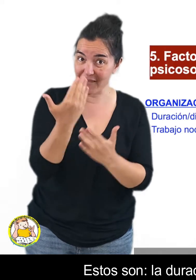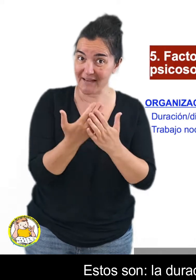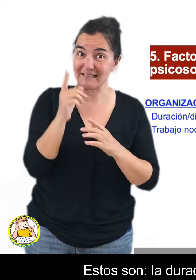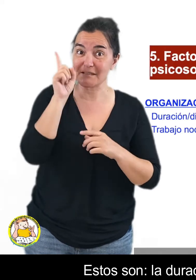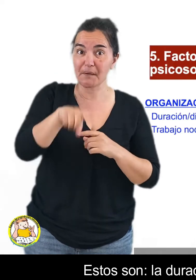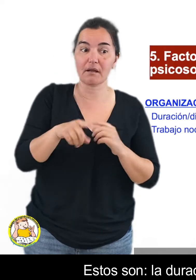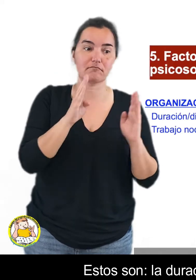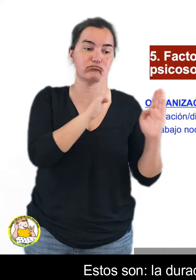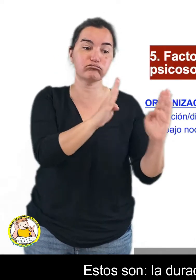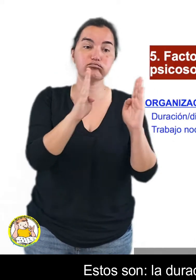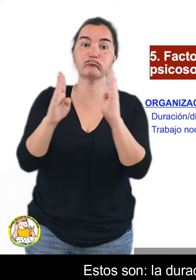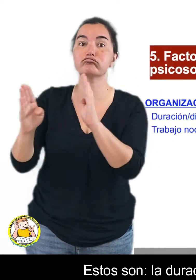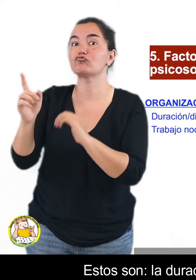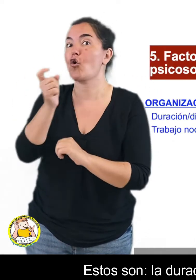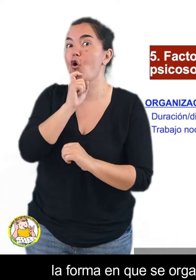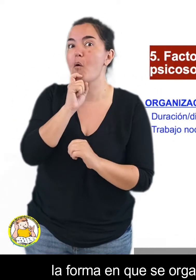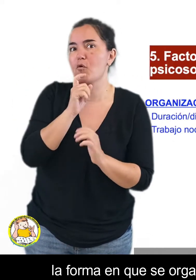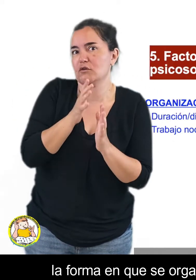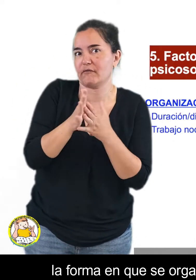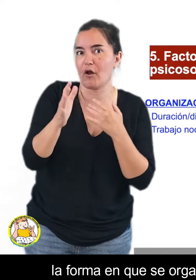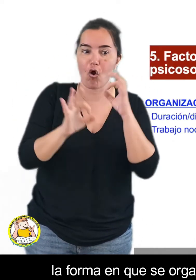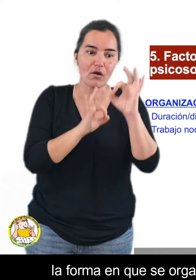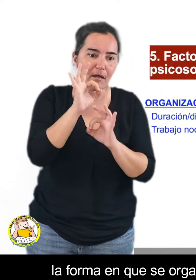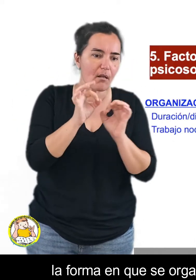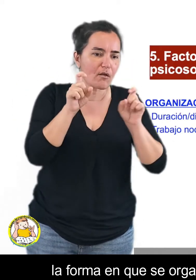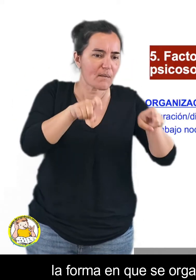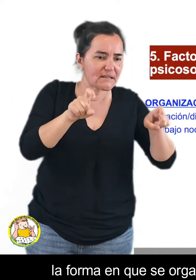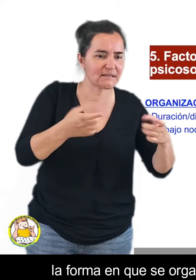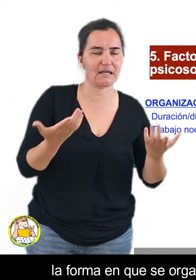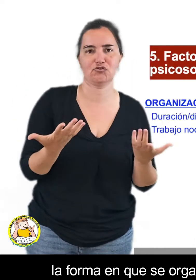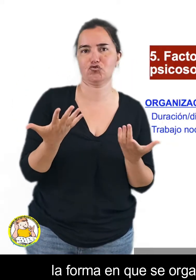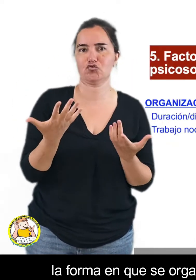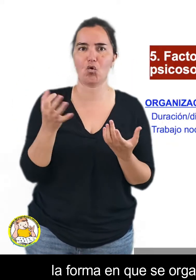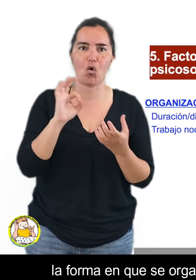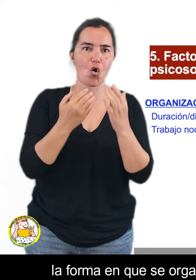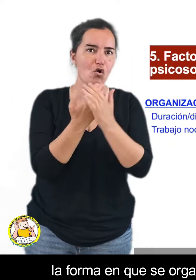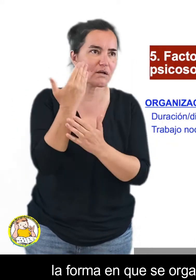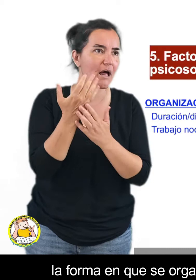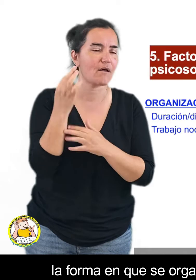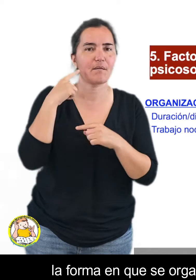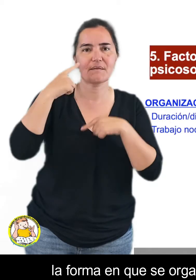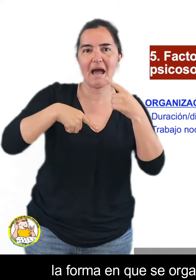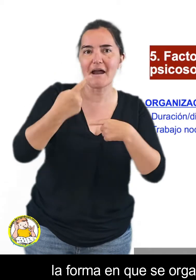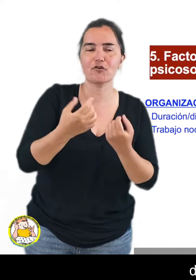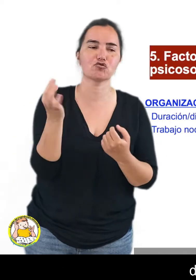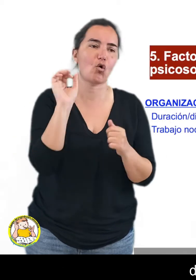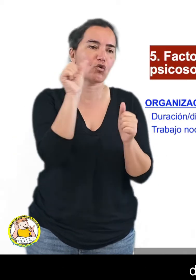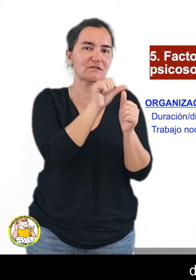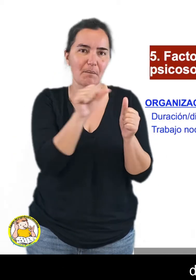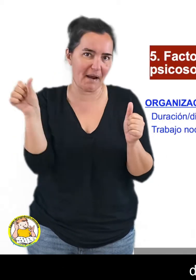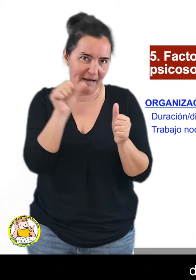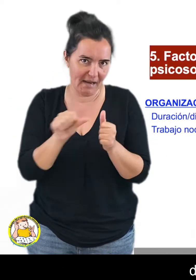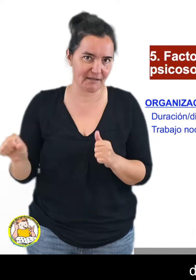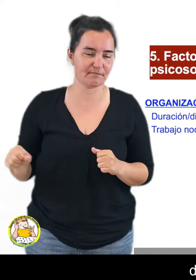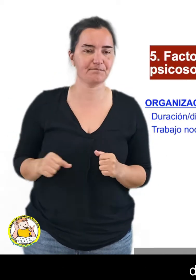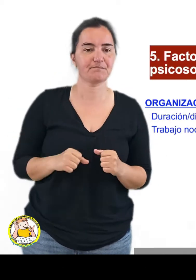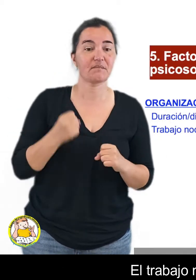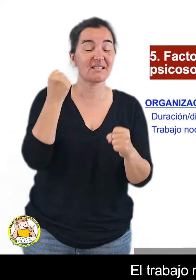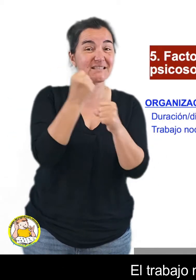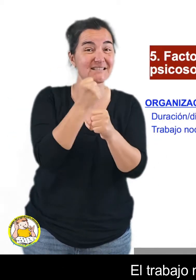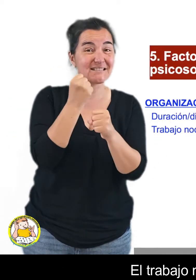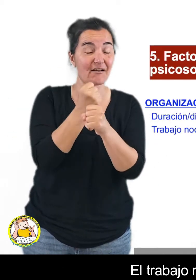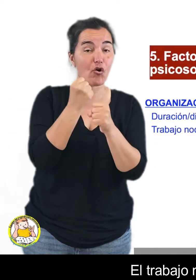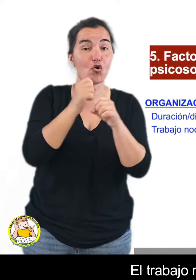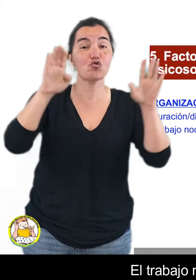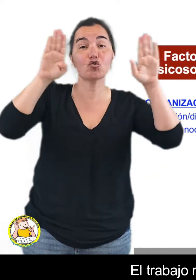las jornadas y su distribución, la forma en la que se organizan los descansos dentro de la jornada, diarios o semanales,